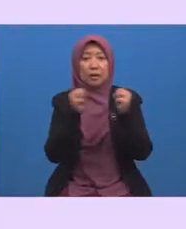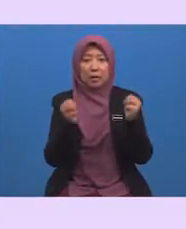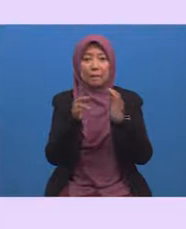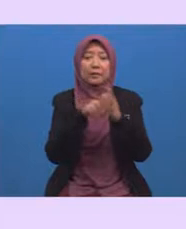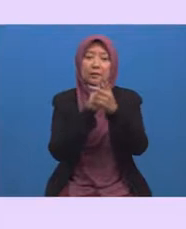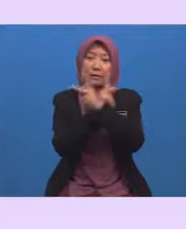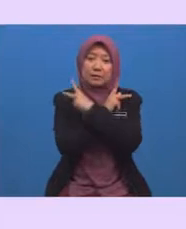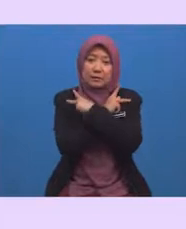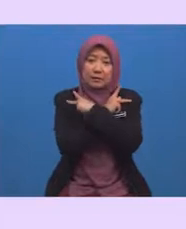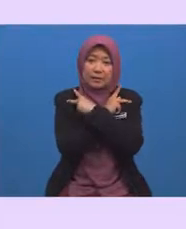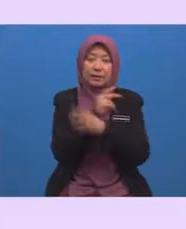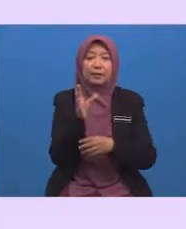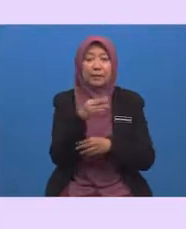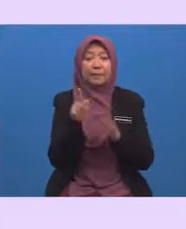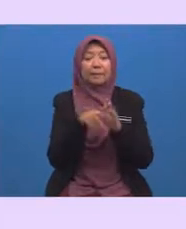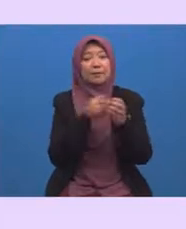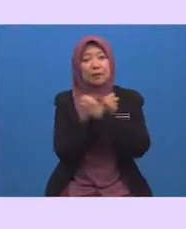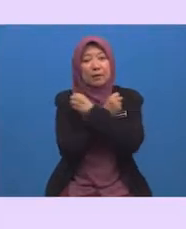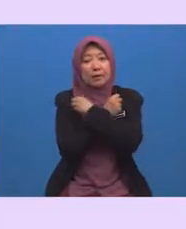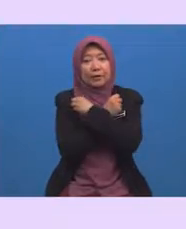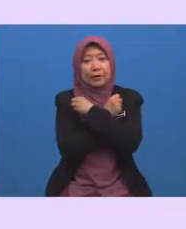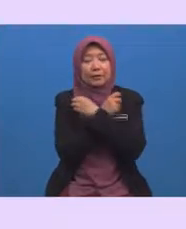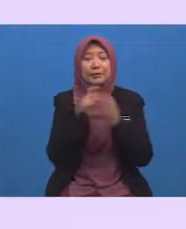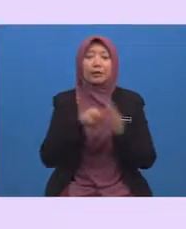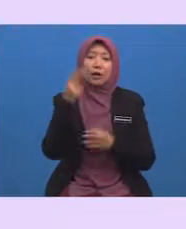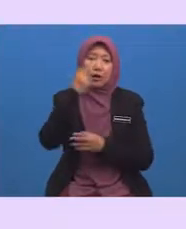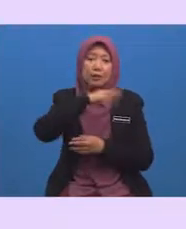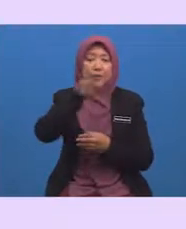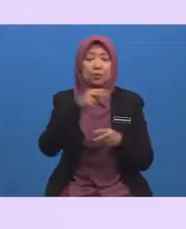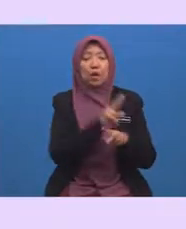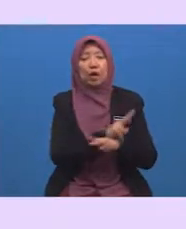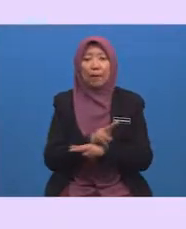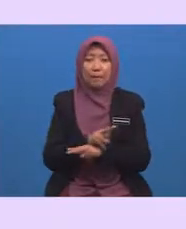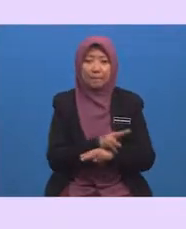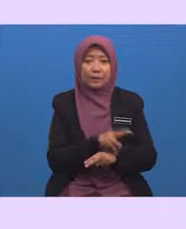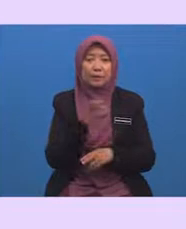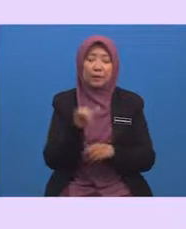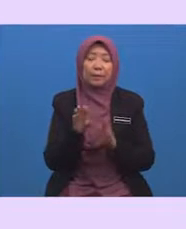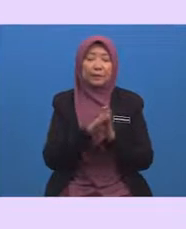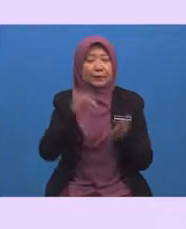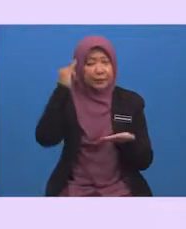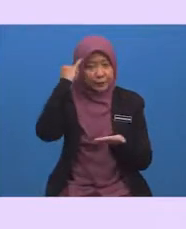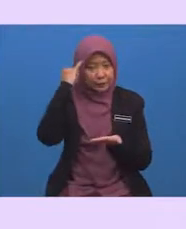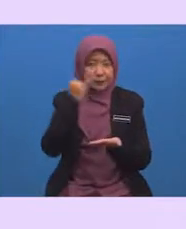juga penyayang terhadap semua hamba-hambanya yang beriman.